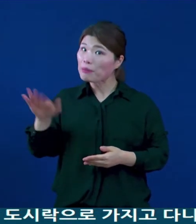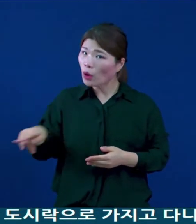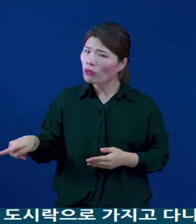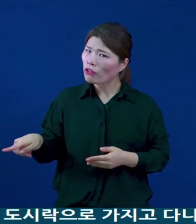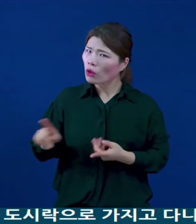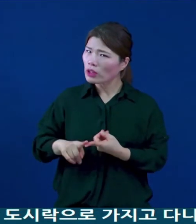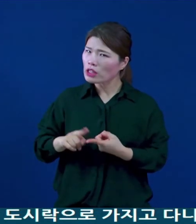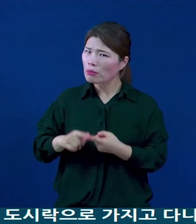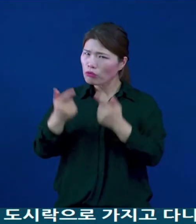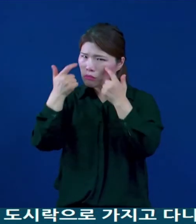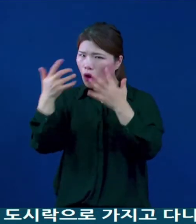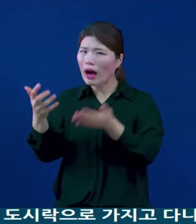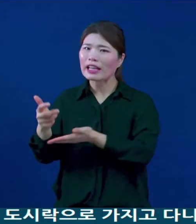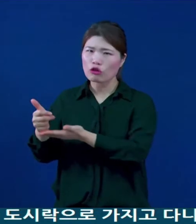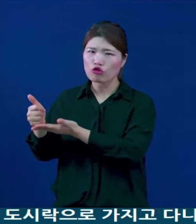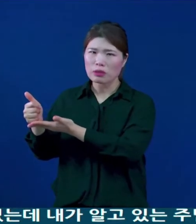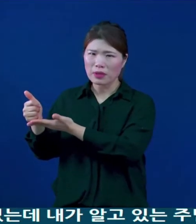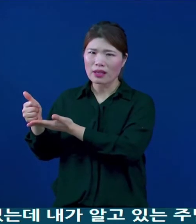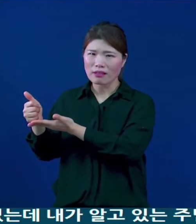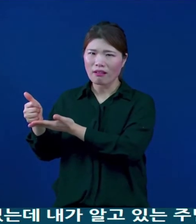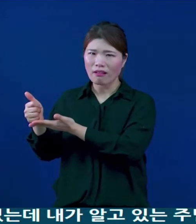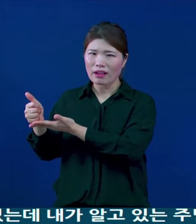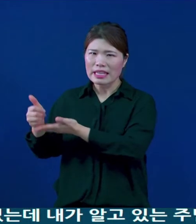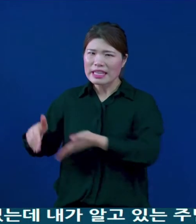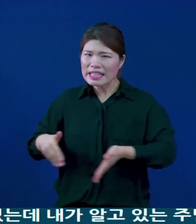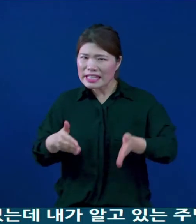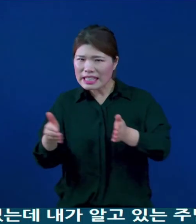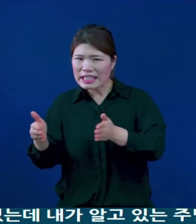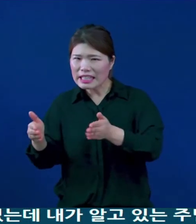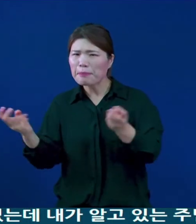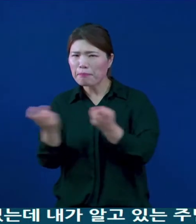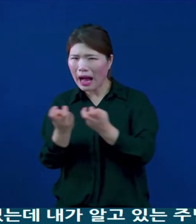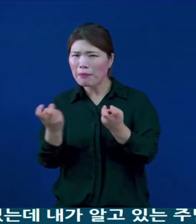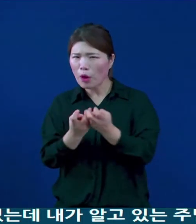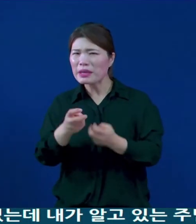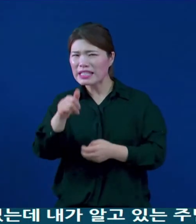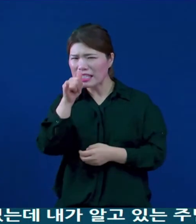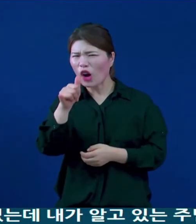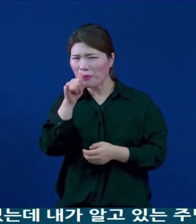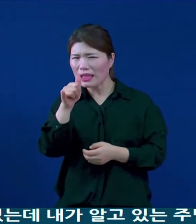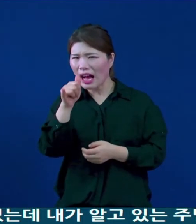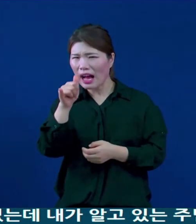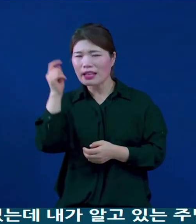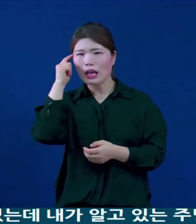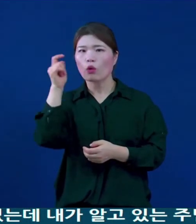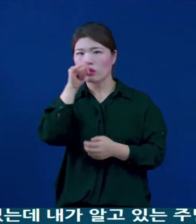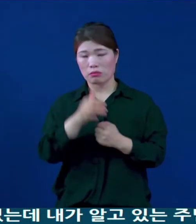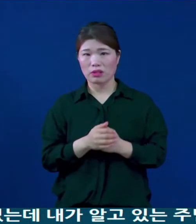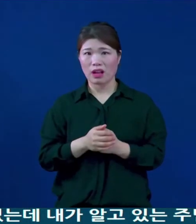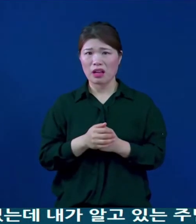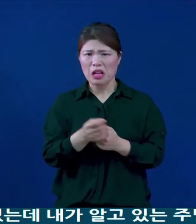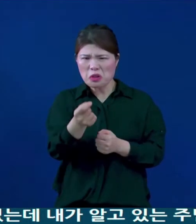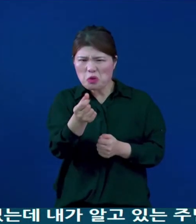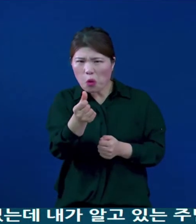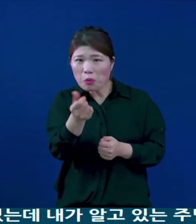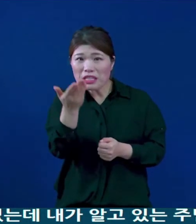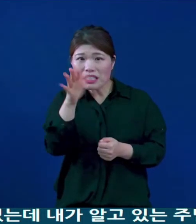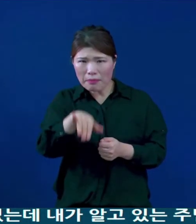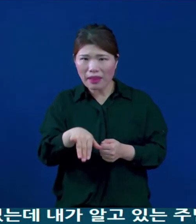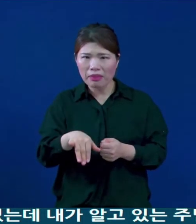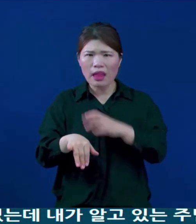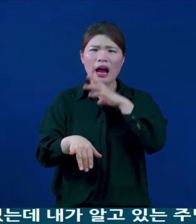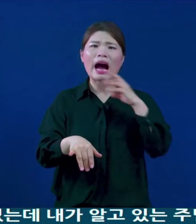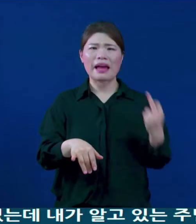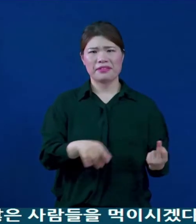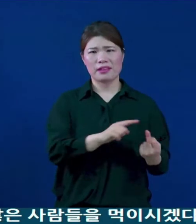분명히 주님께 길이 있는 것을 내가 압니다. 요 작은 것이 얼마 안 되지만 저는